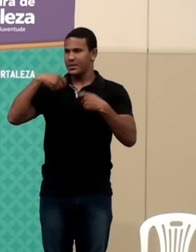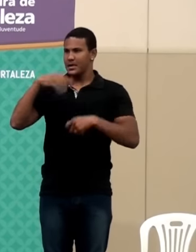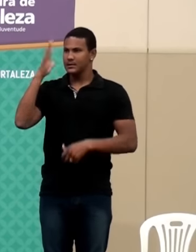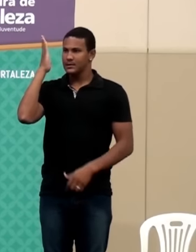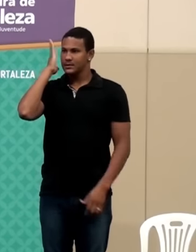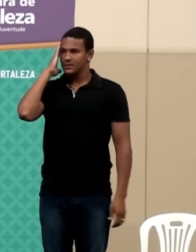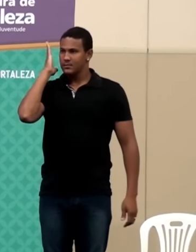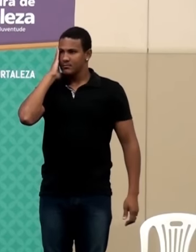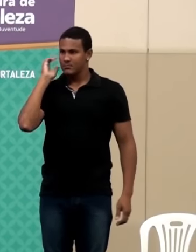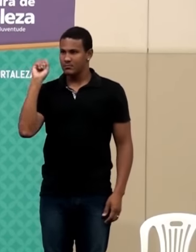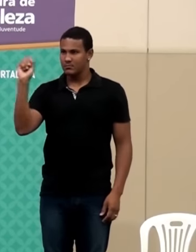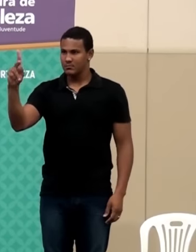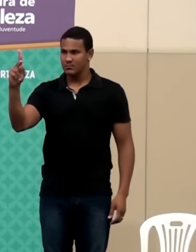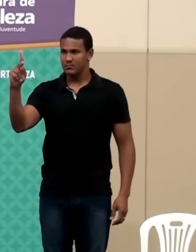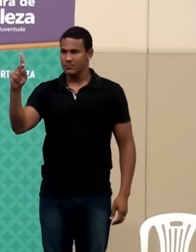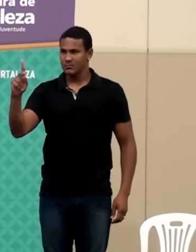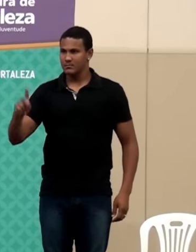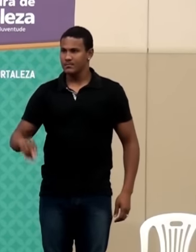ok?